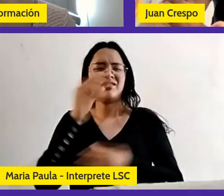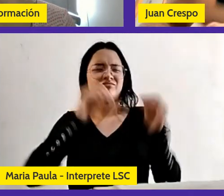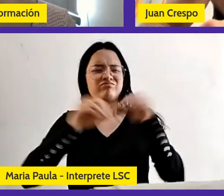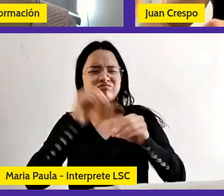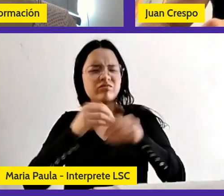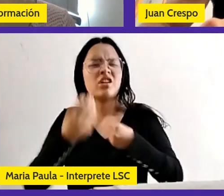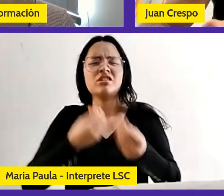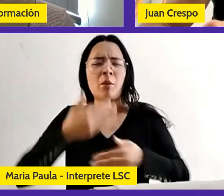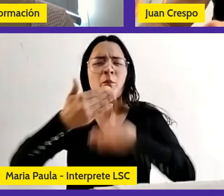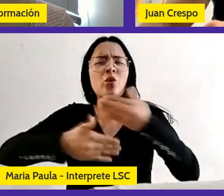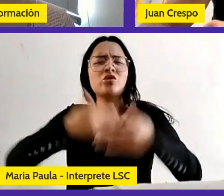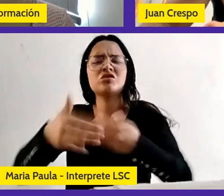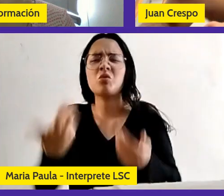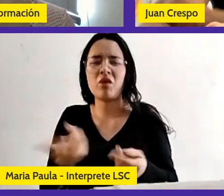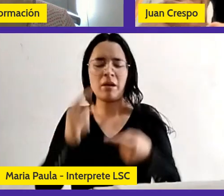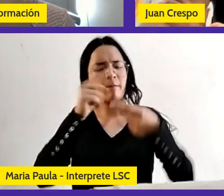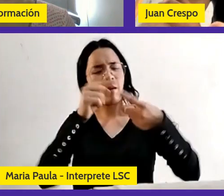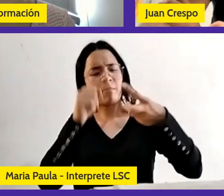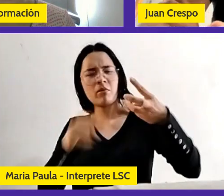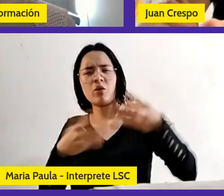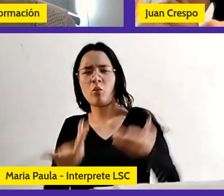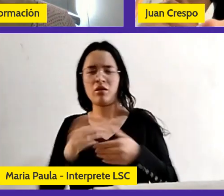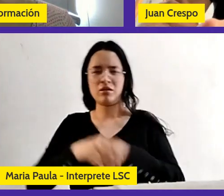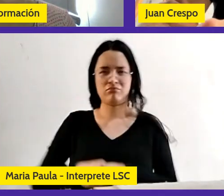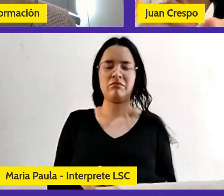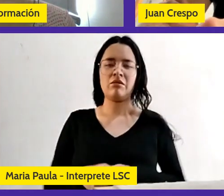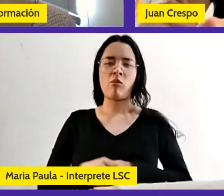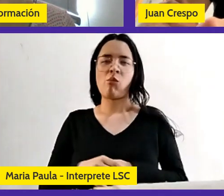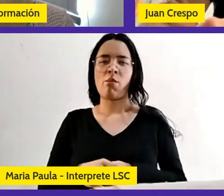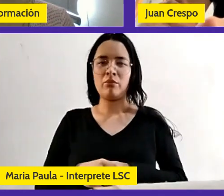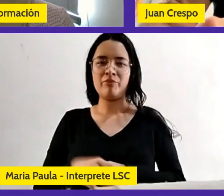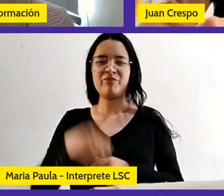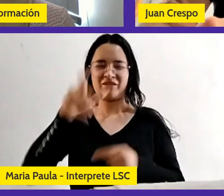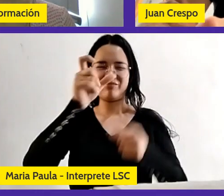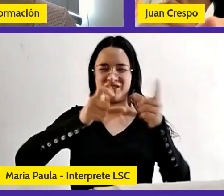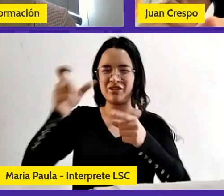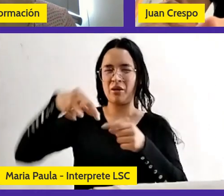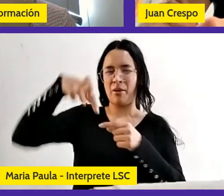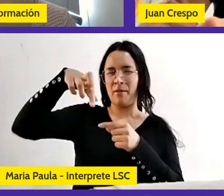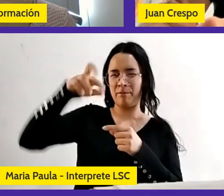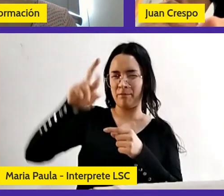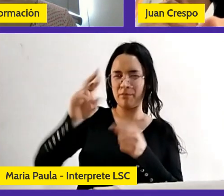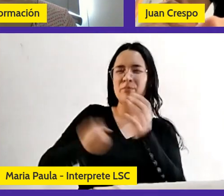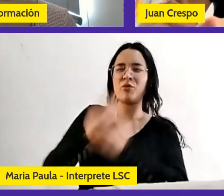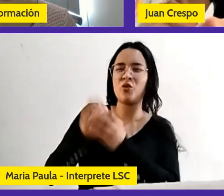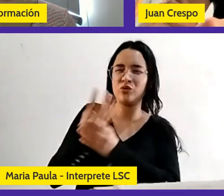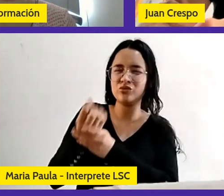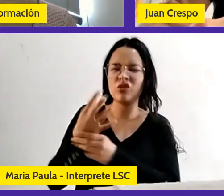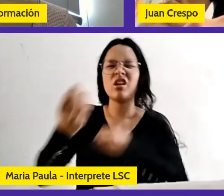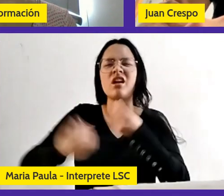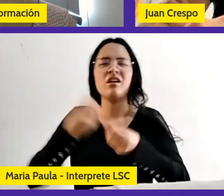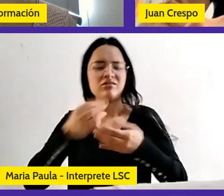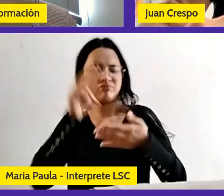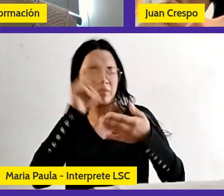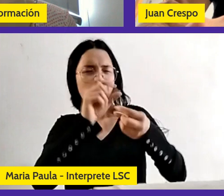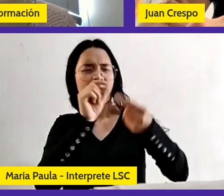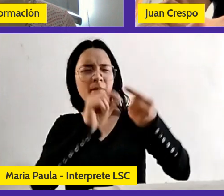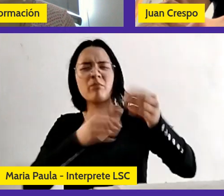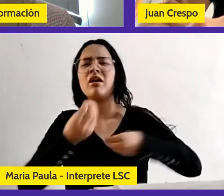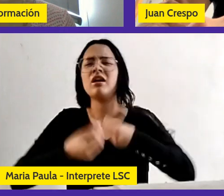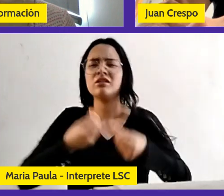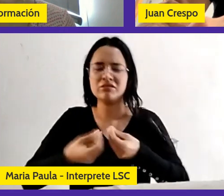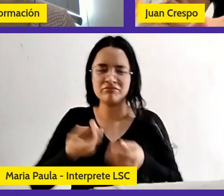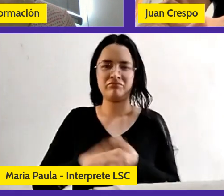qué tienes en cuenta, qué deben tener en cuenta los productores, qué hay que plantearse desde el desarrollo del proyecto,